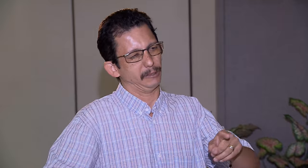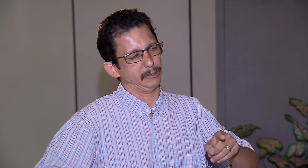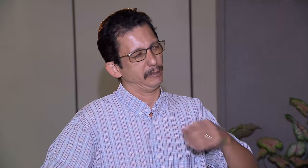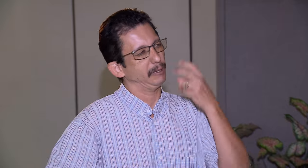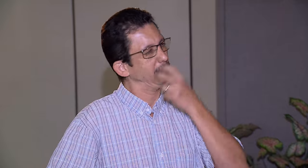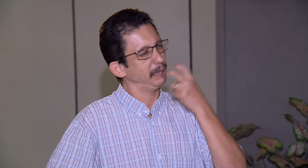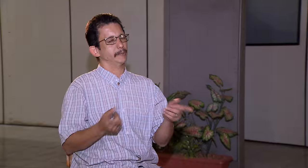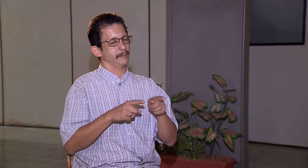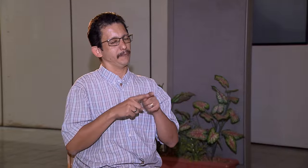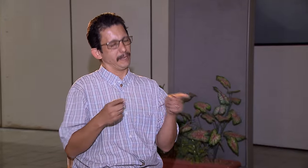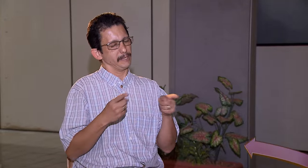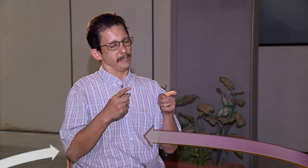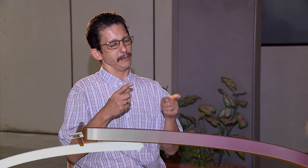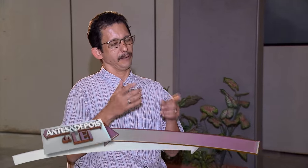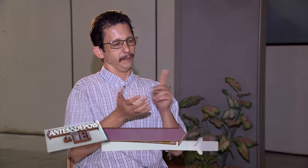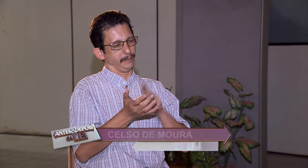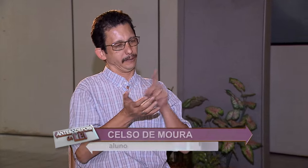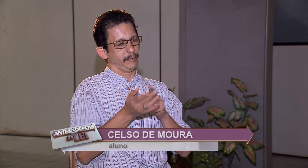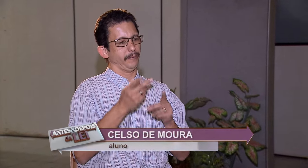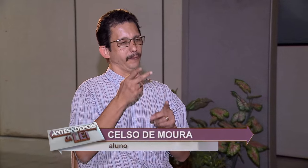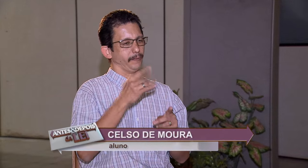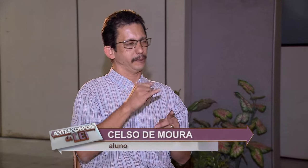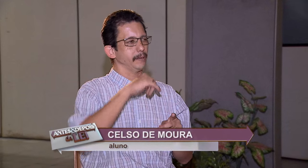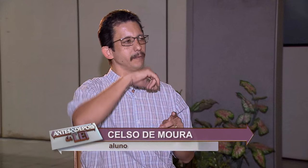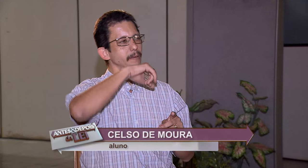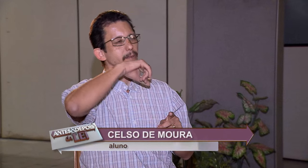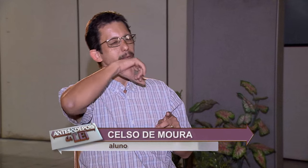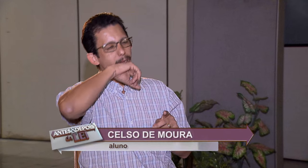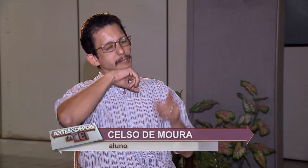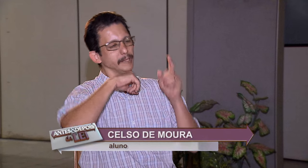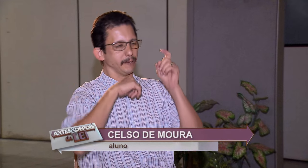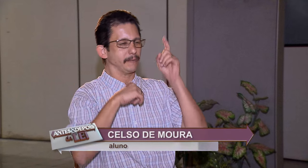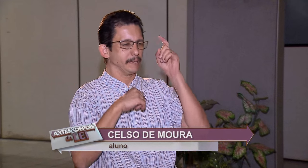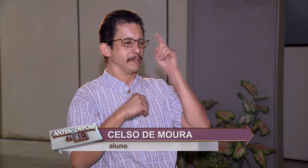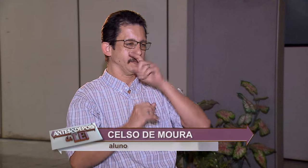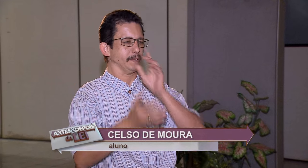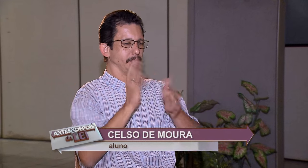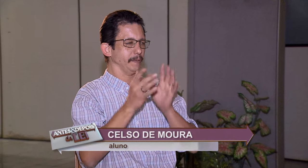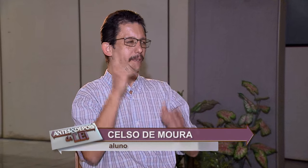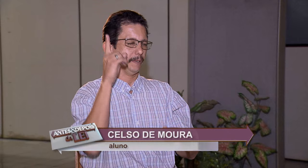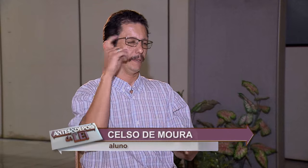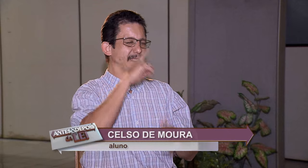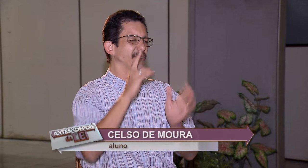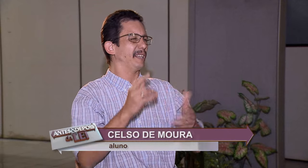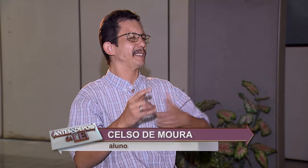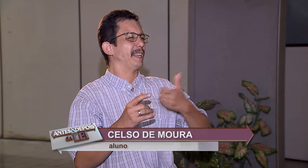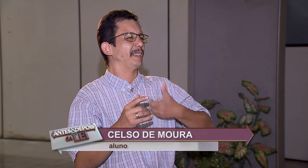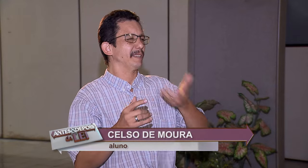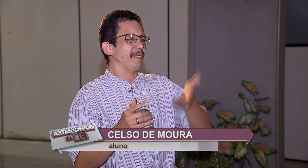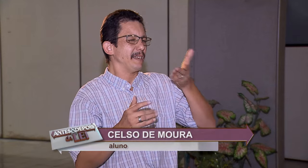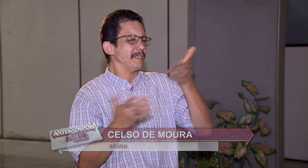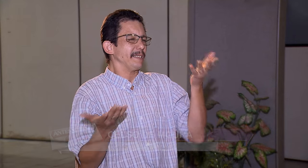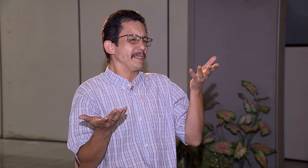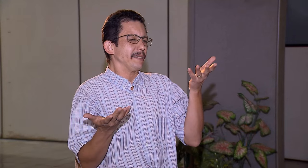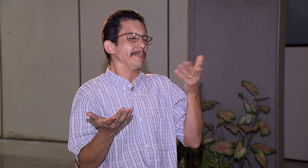ele. É verdade que era bem difícil. A minha mãe não conseguia sinalizar porque ela já tinha uma certa